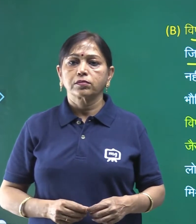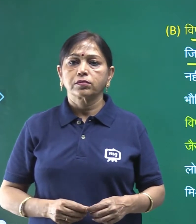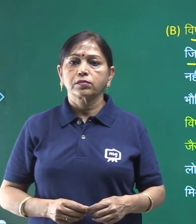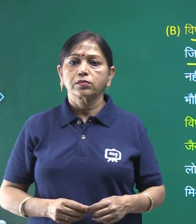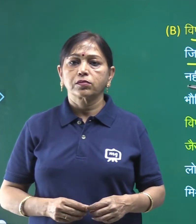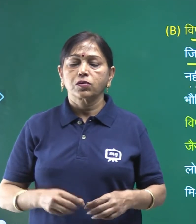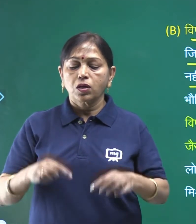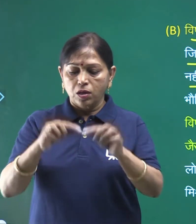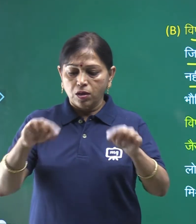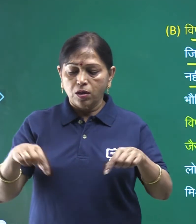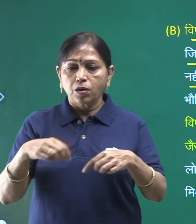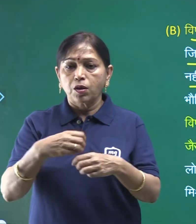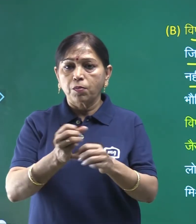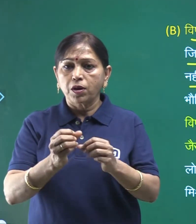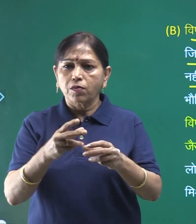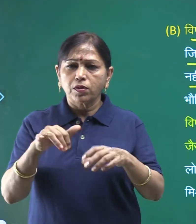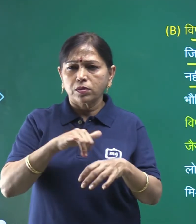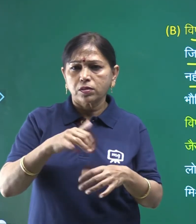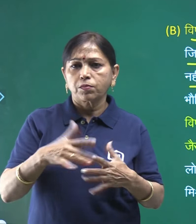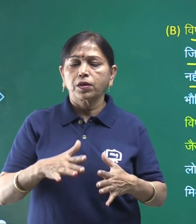बनावट समान नहीं होती